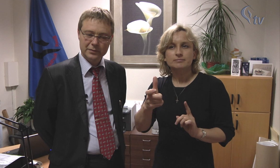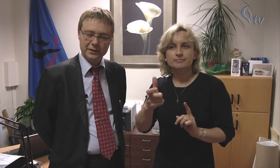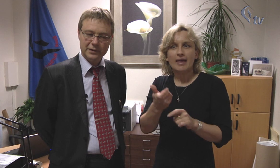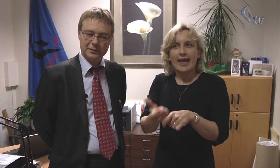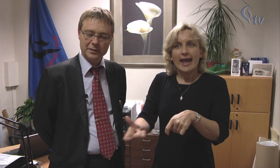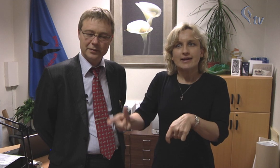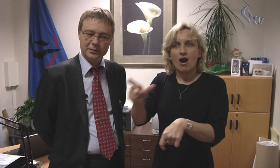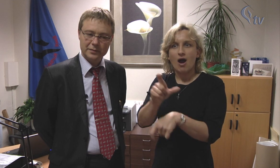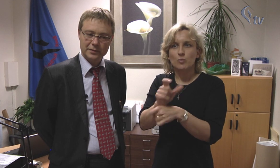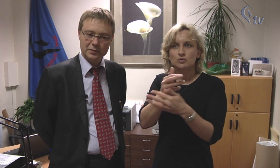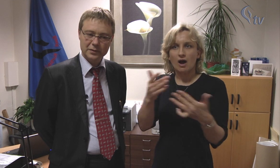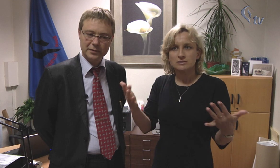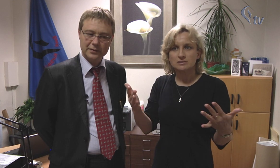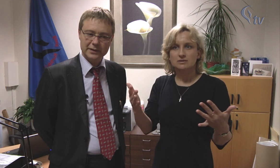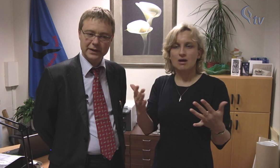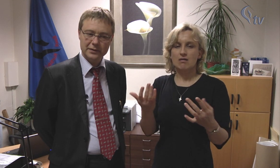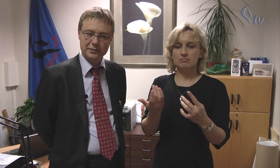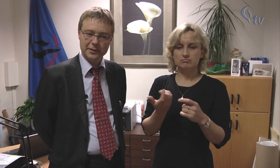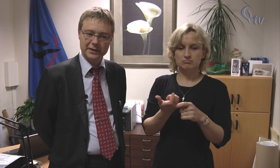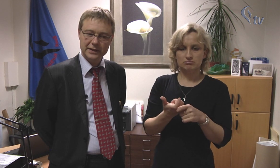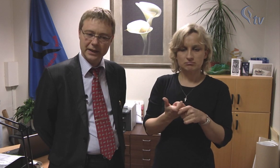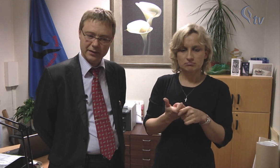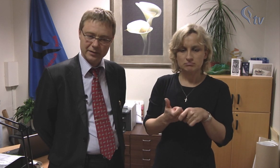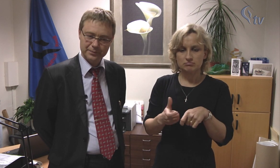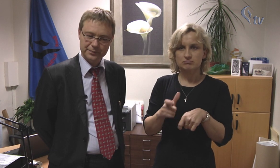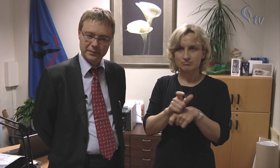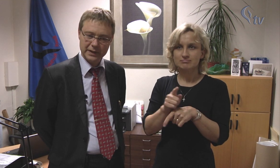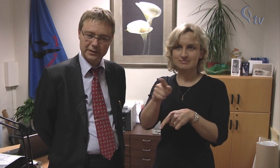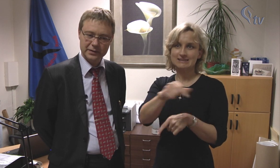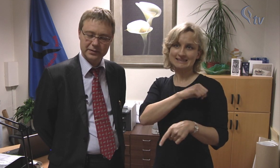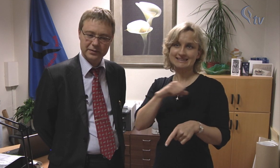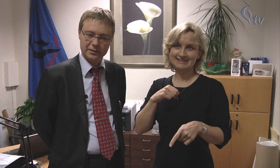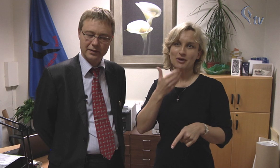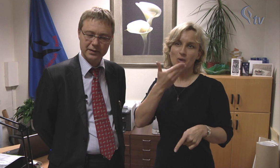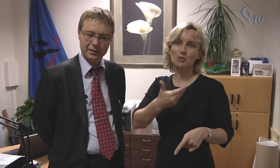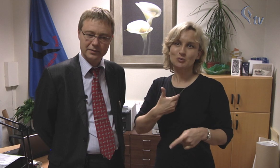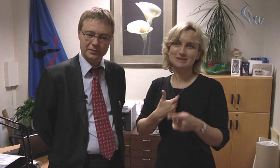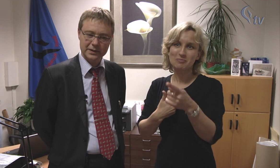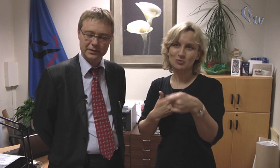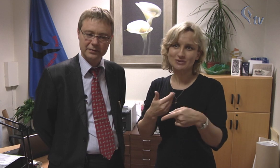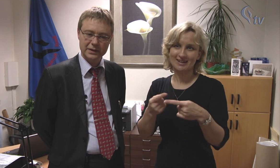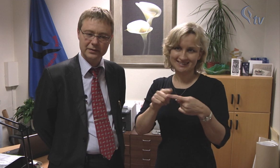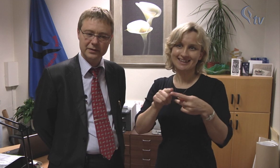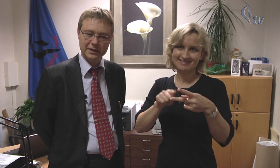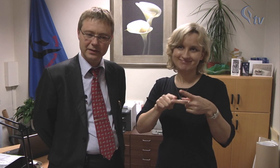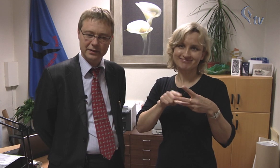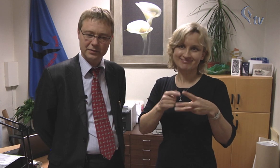on või mis on suuremas osas selle just nimetasite ära. Ehk siis laias laastus võttes on kõik